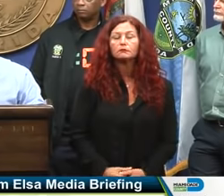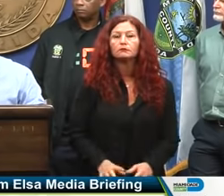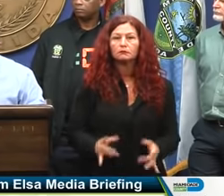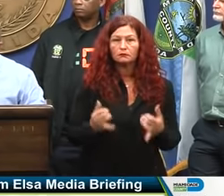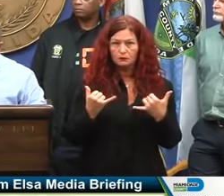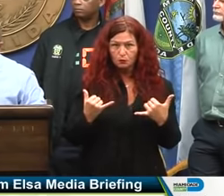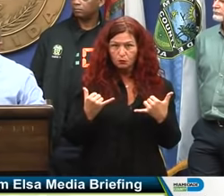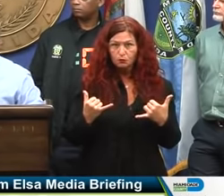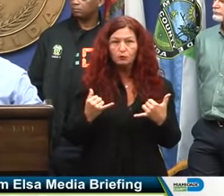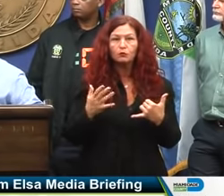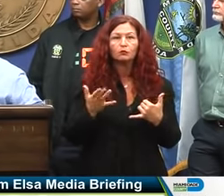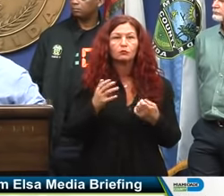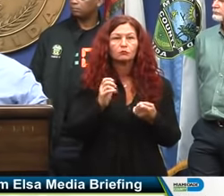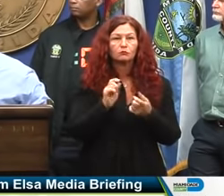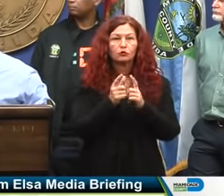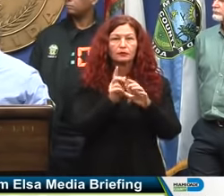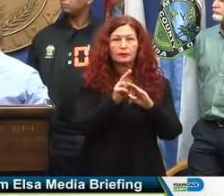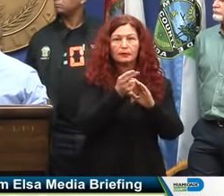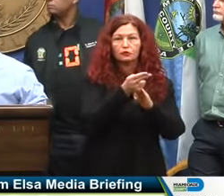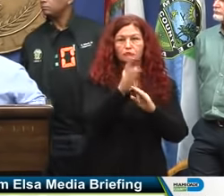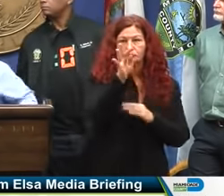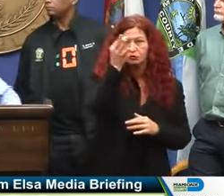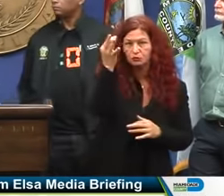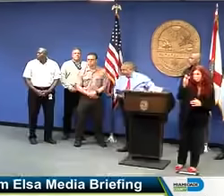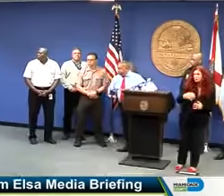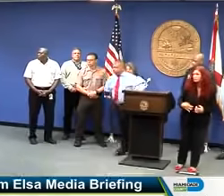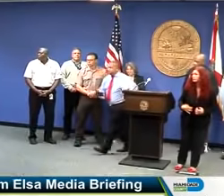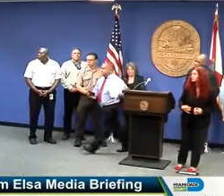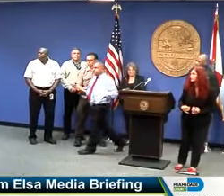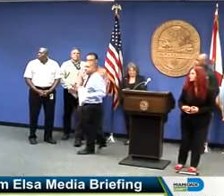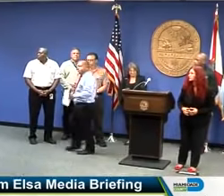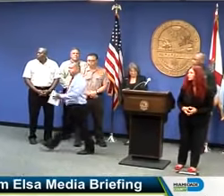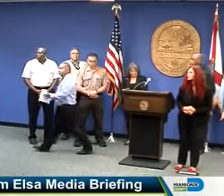translator, Lionel, Lerebours.